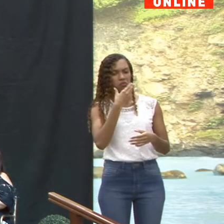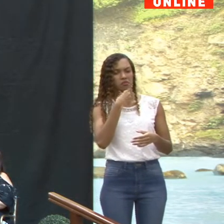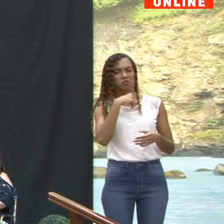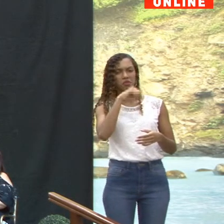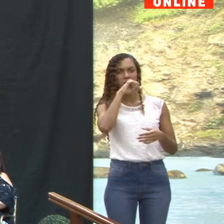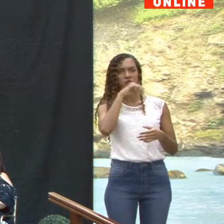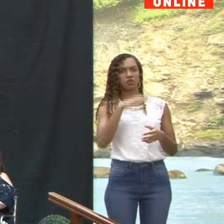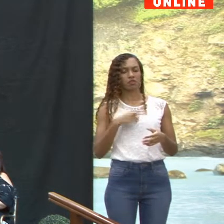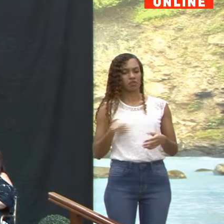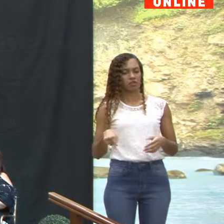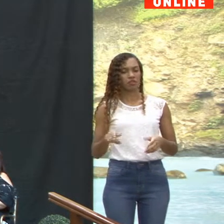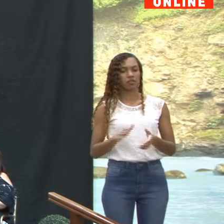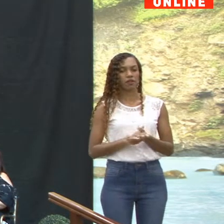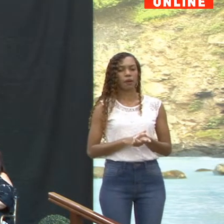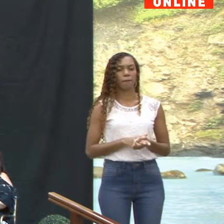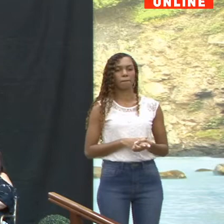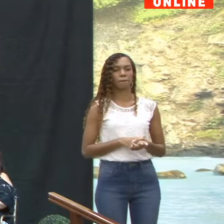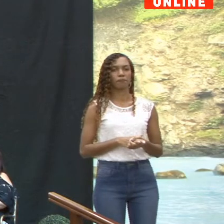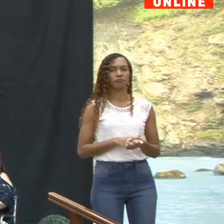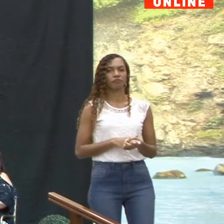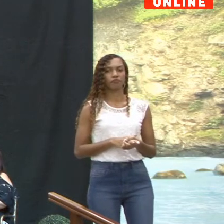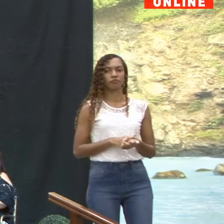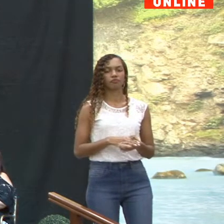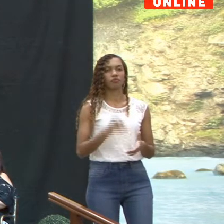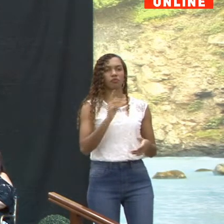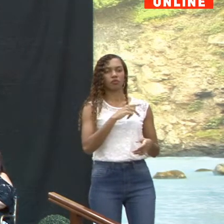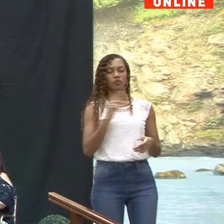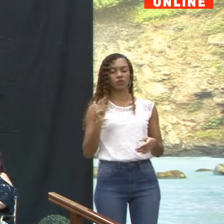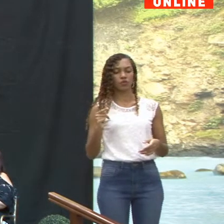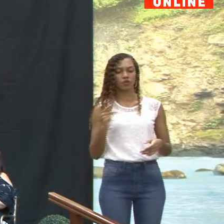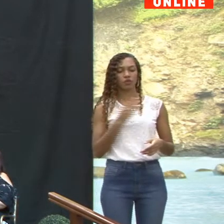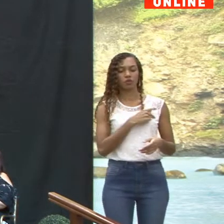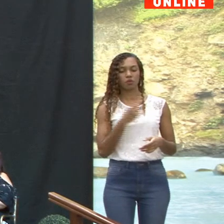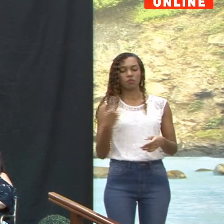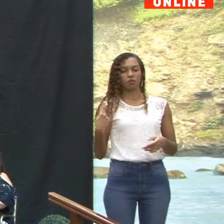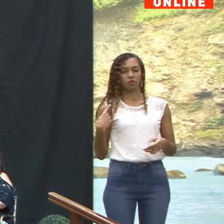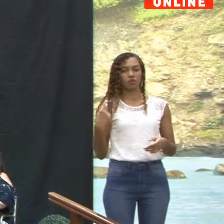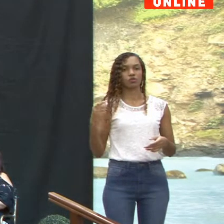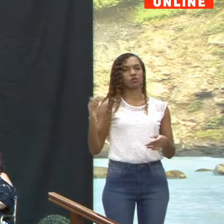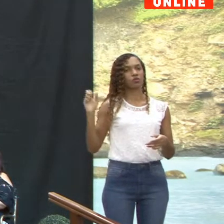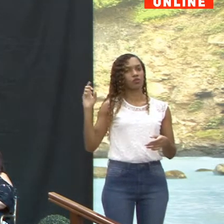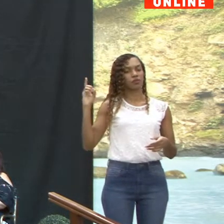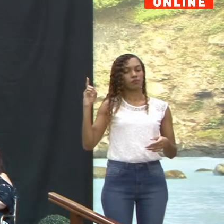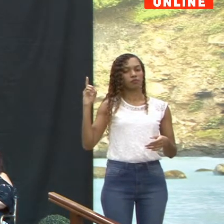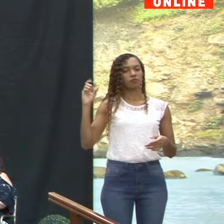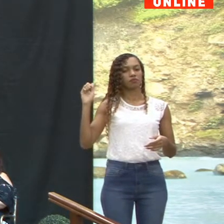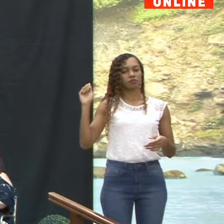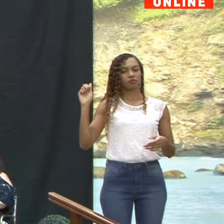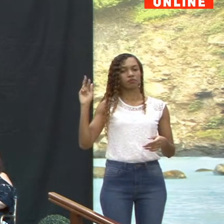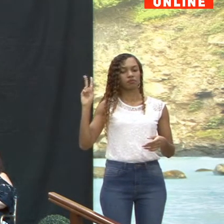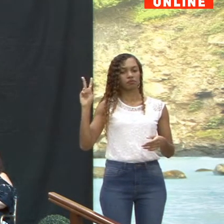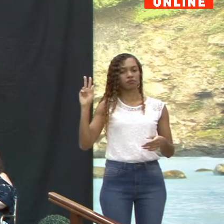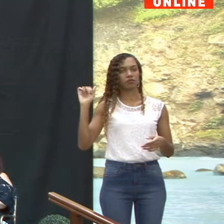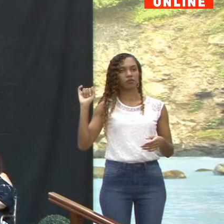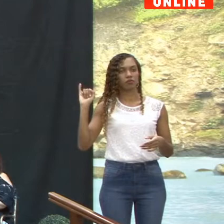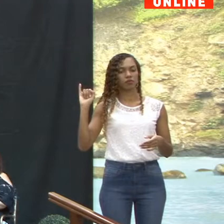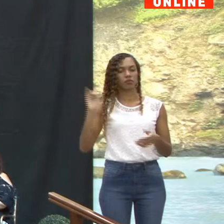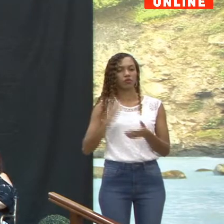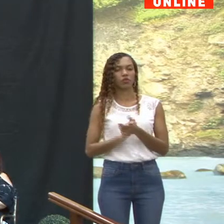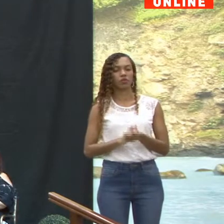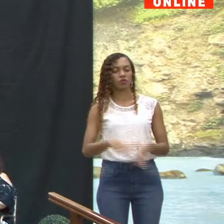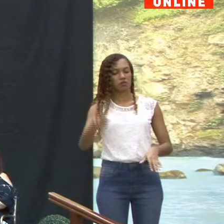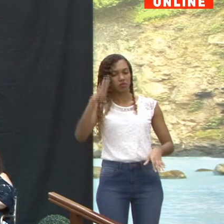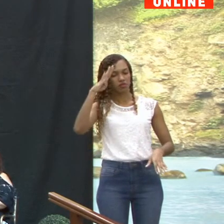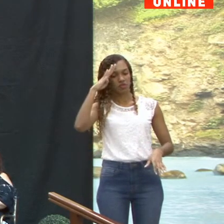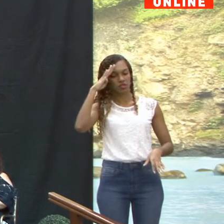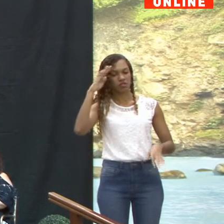pai e mãe, assim como o pastor Davi fez no culto de quinta-feira, a convocar o teu mini exército que está na tua